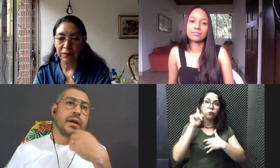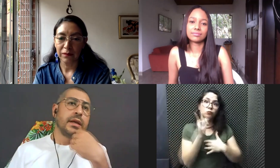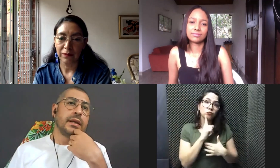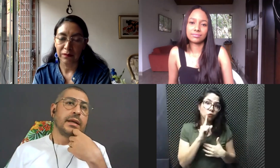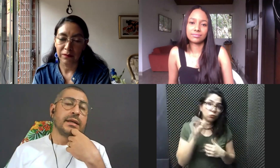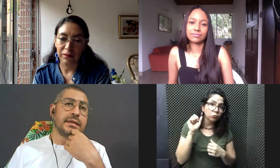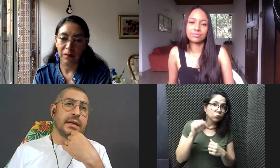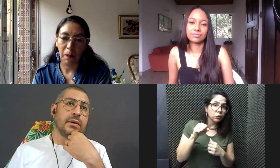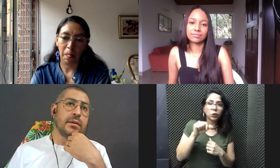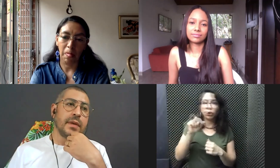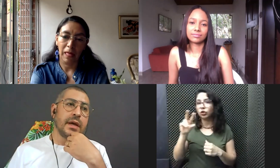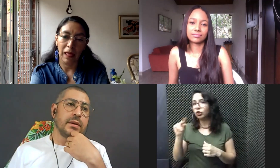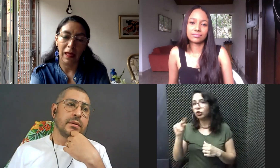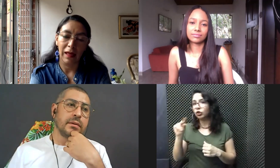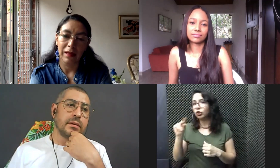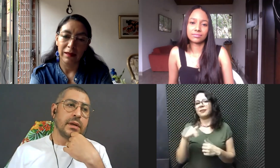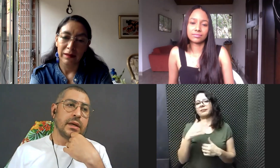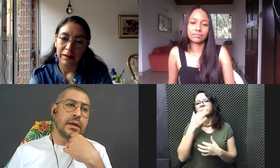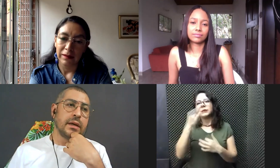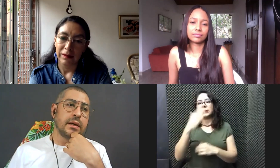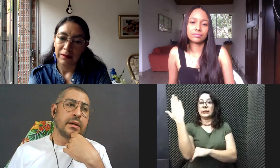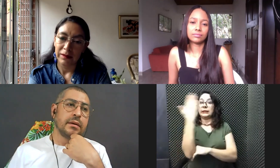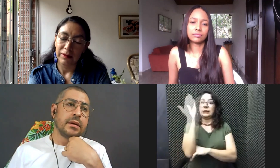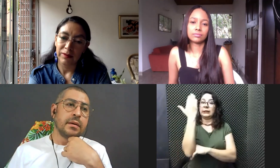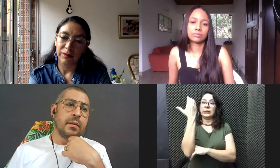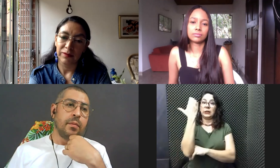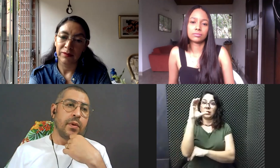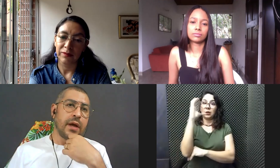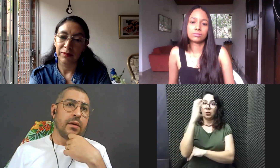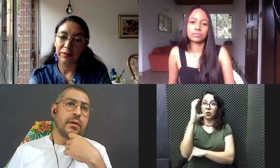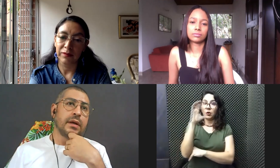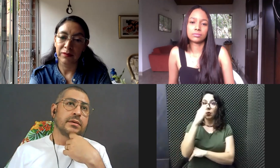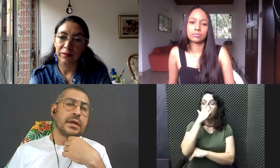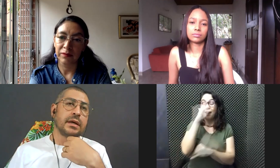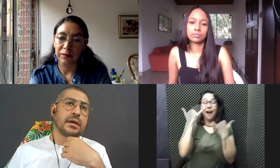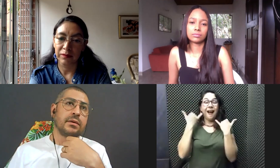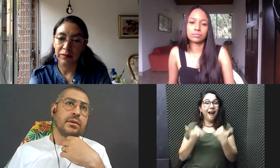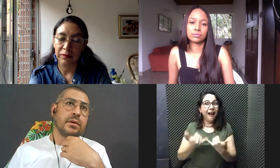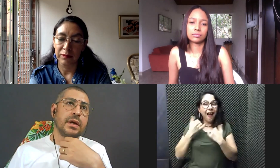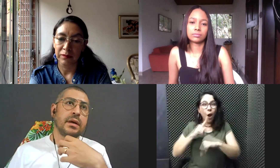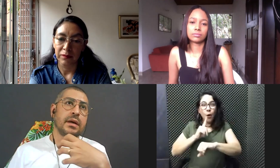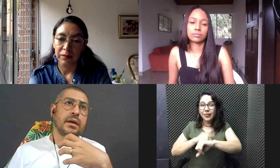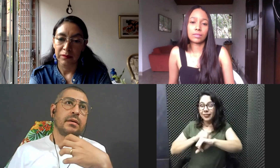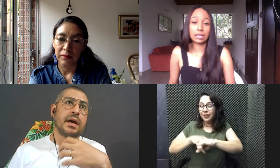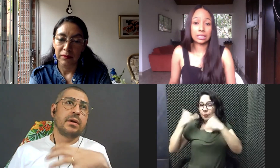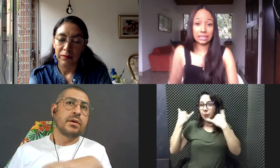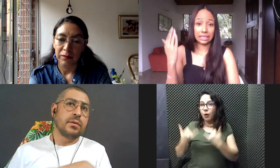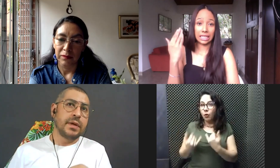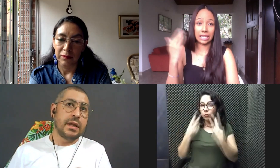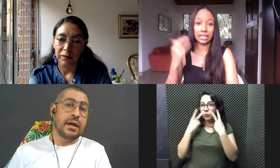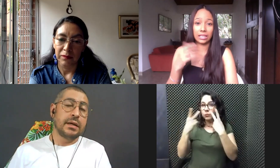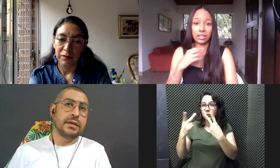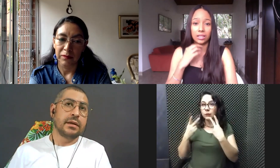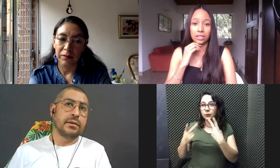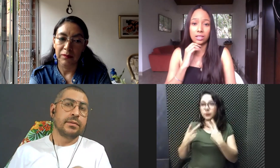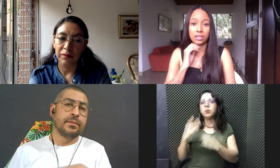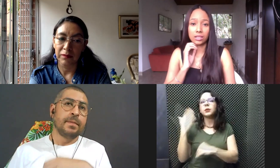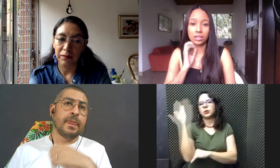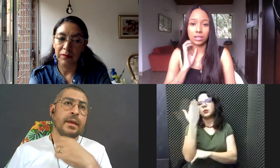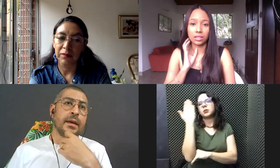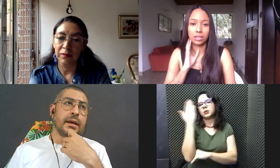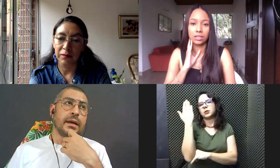Bueno, en el cine colombiano, por ahora, o sea, que hay cortometrajes,